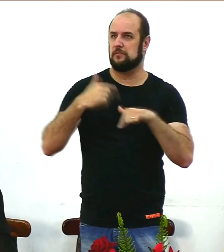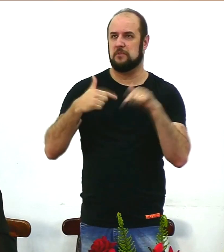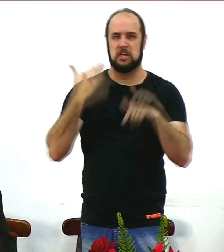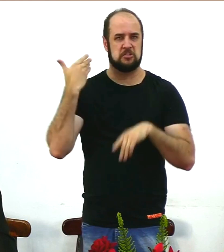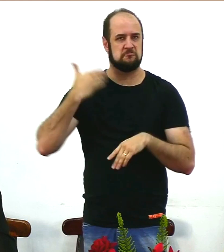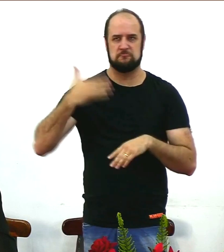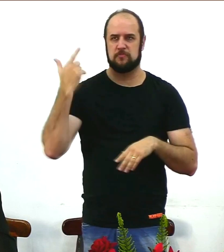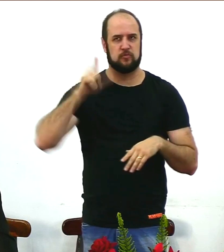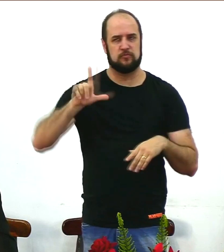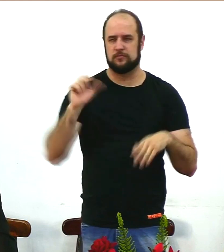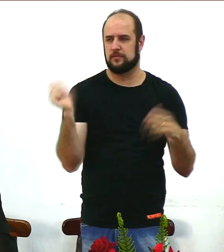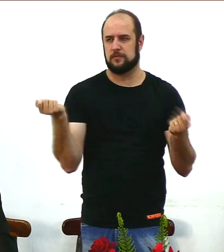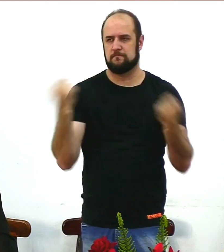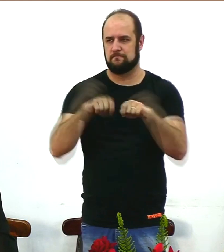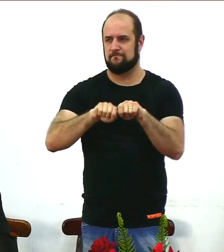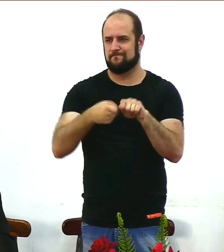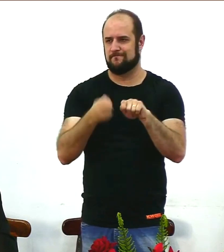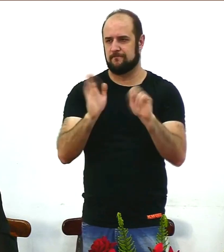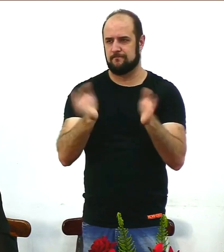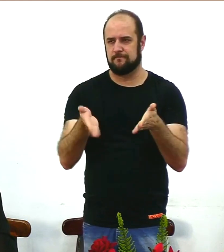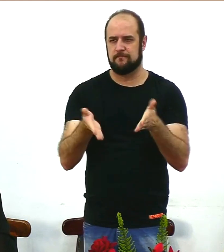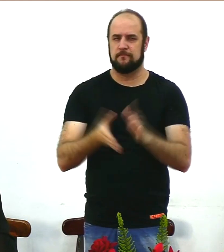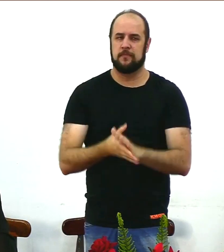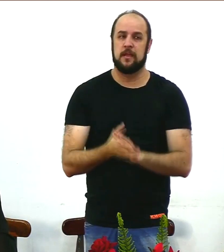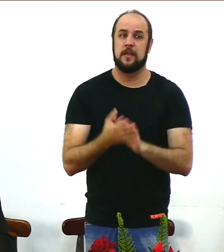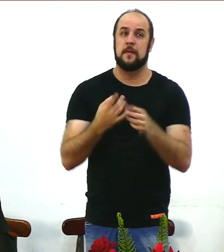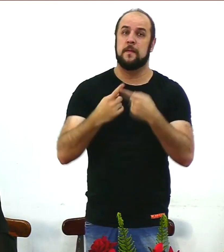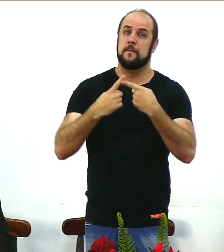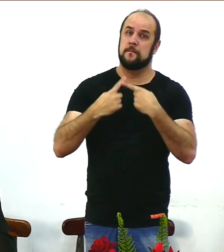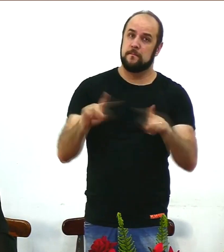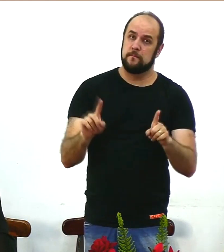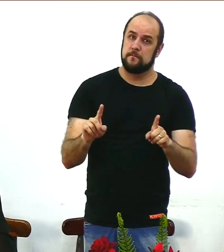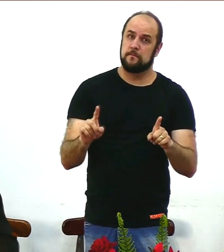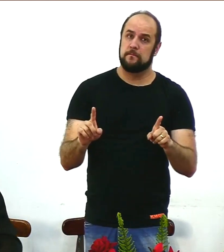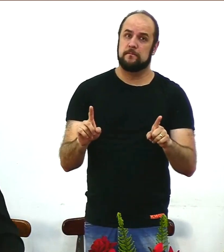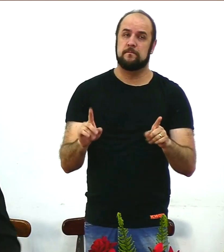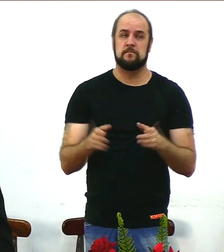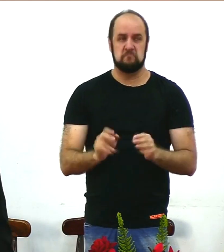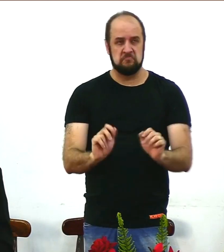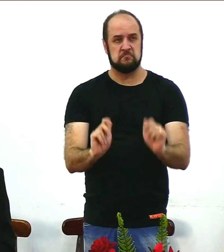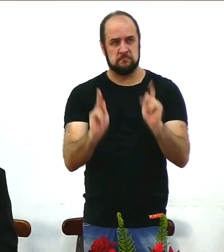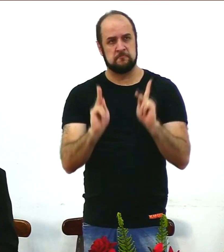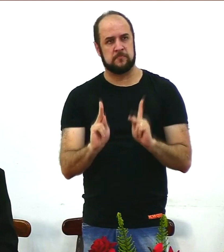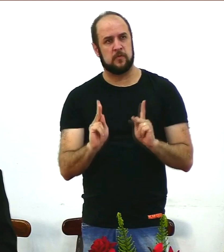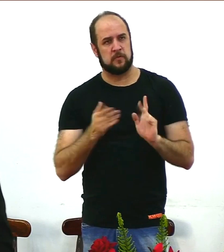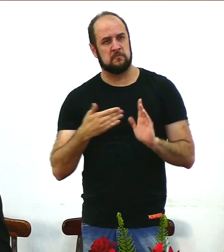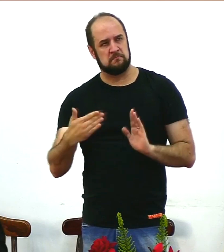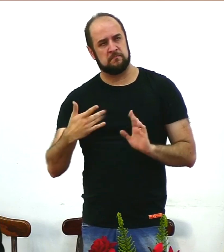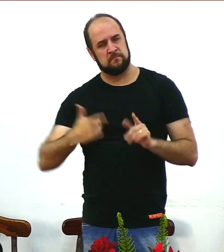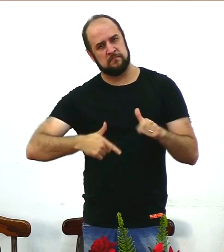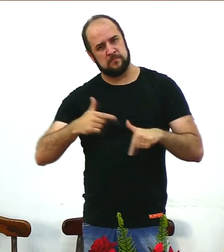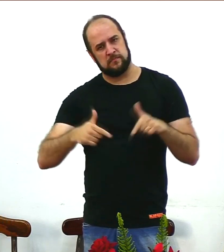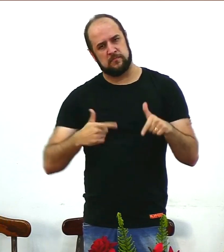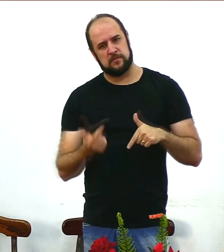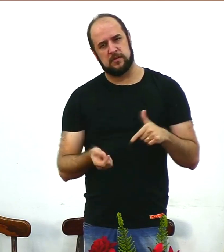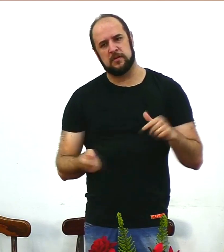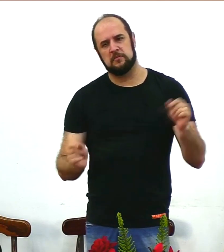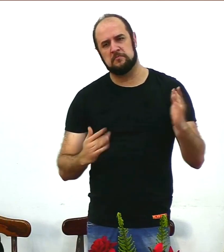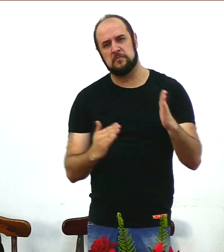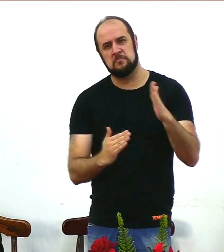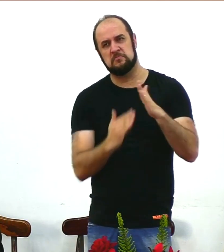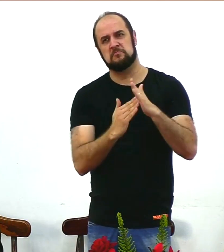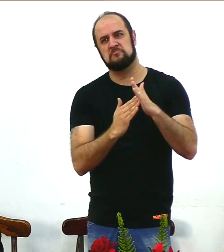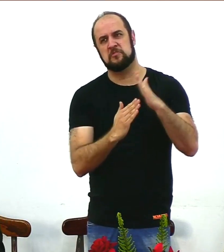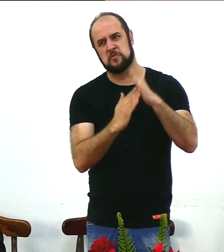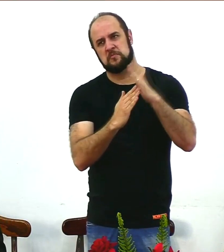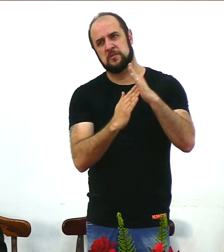reverendo. Mas eu disse para ele: mas eu não vou falar o seu nome. Eu escrevi para ele, perguntei: como é que você está? Como é que estão as coisas? Como é que está